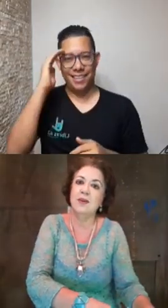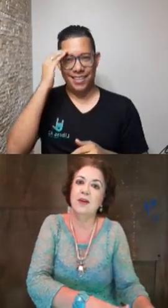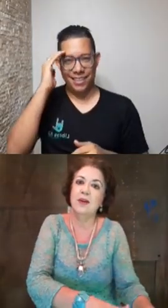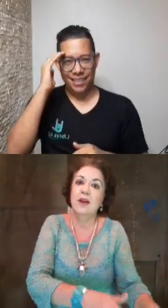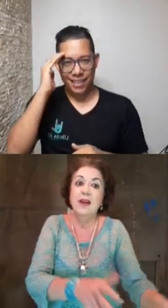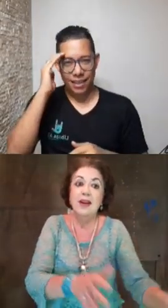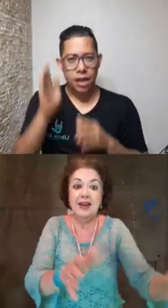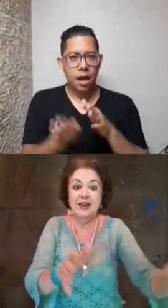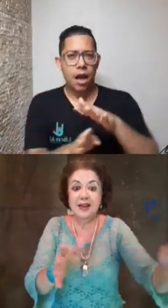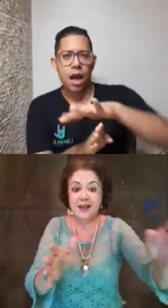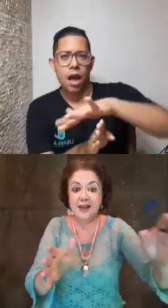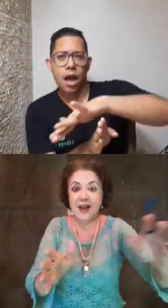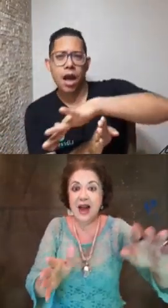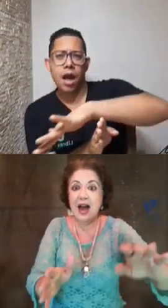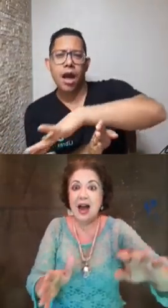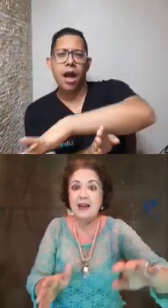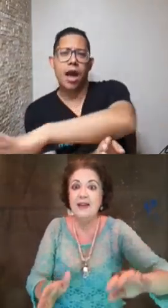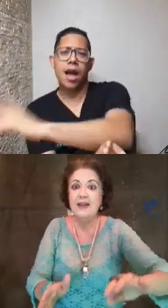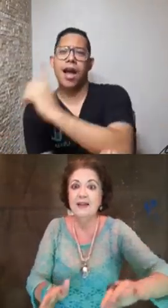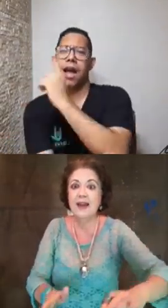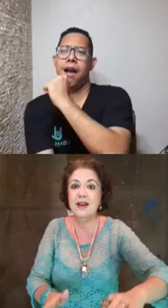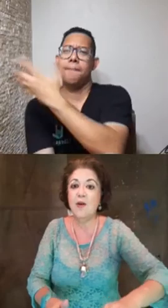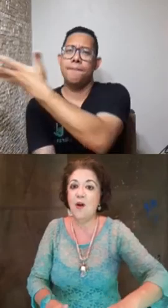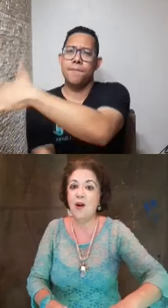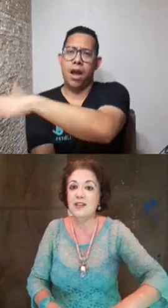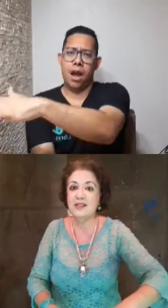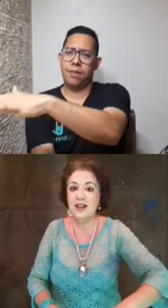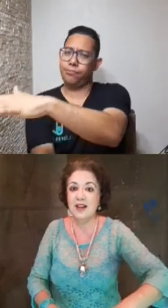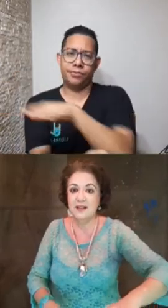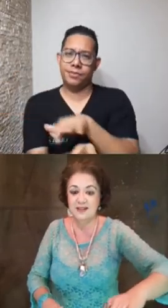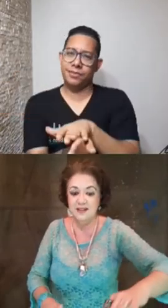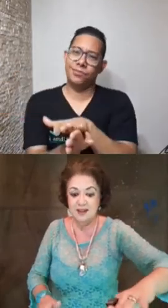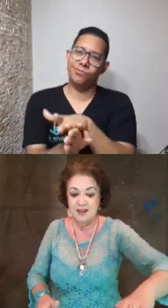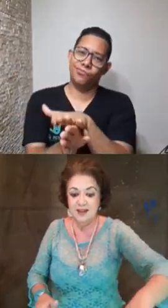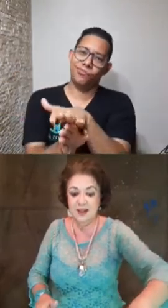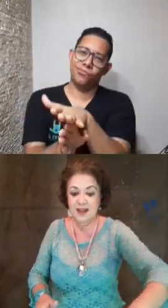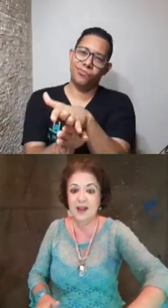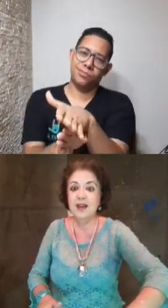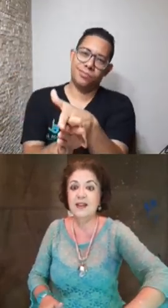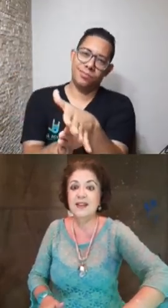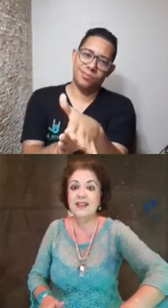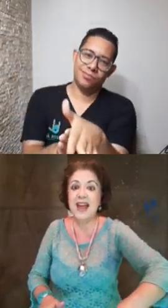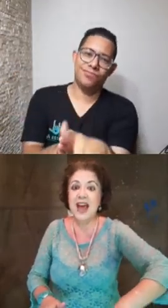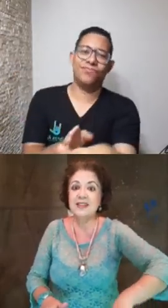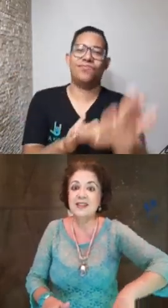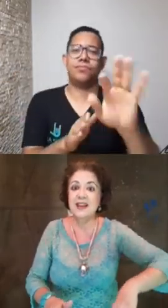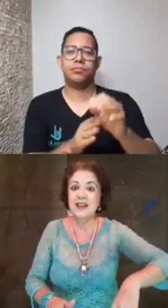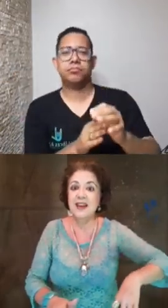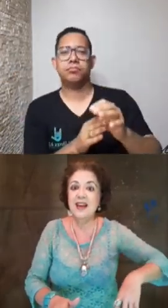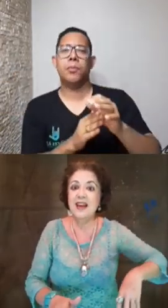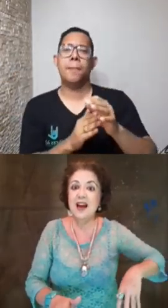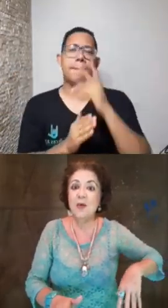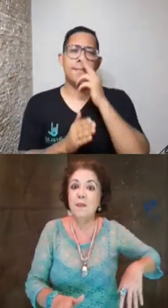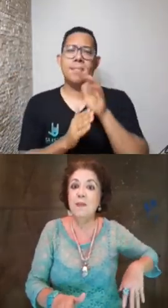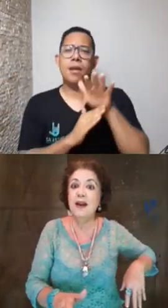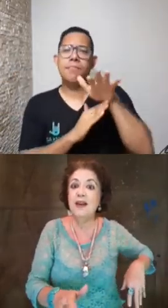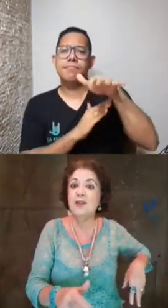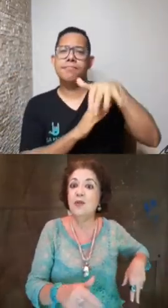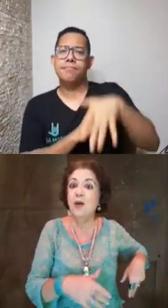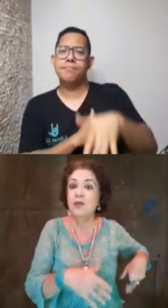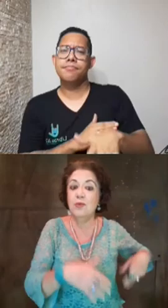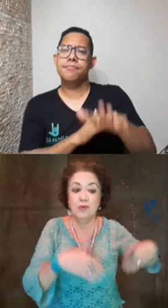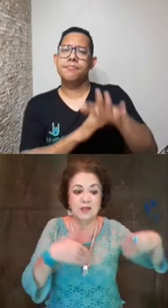oceano. Ele cai na encosta e desce e